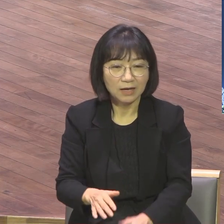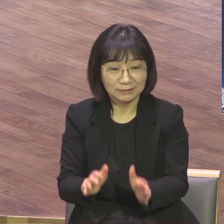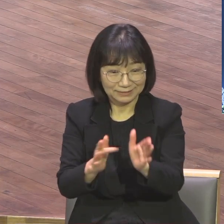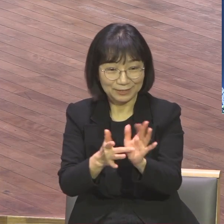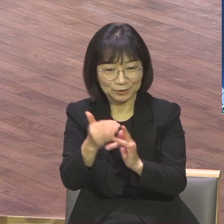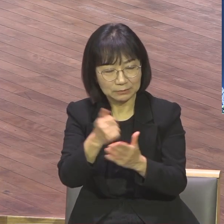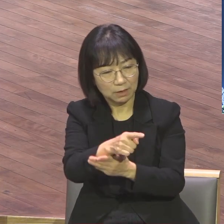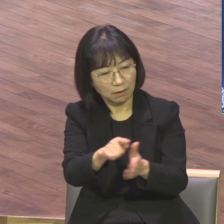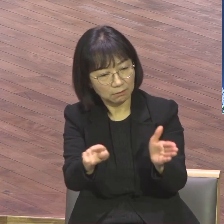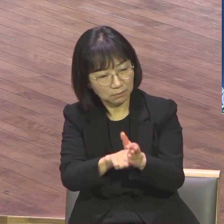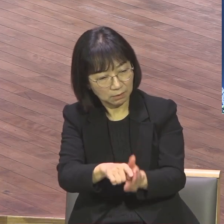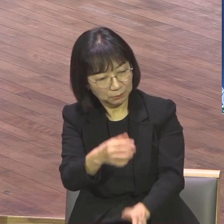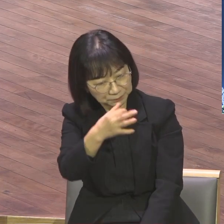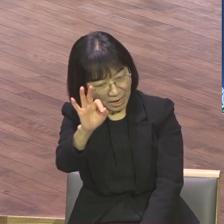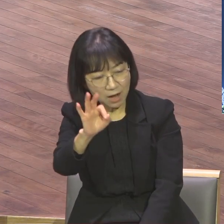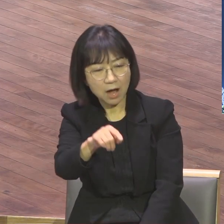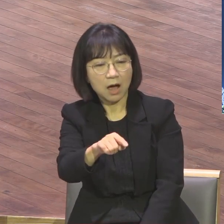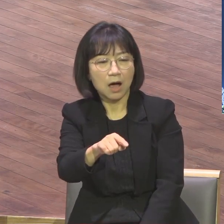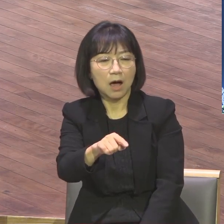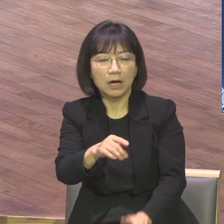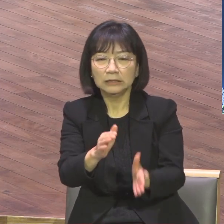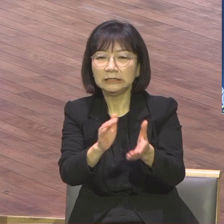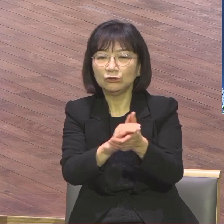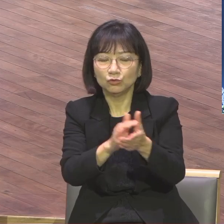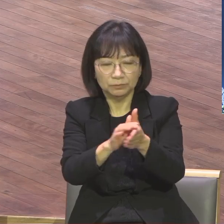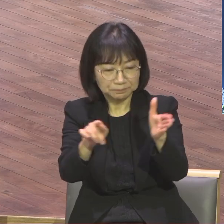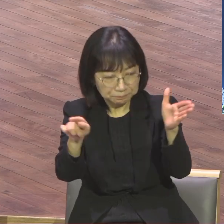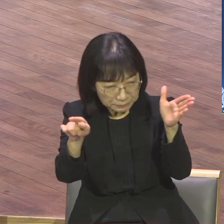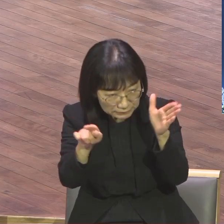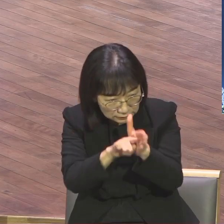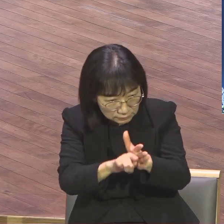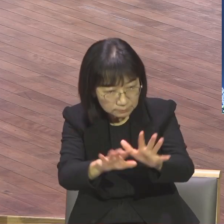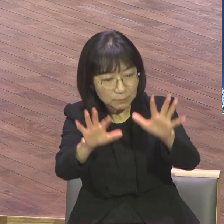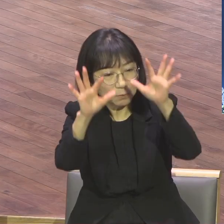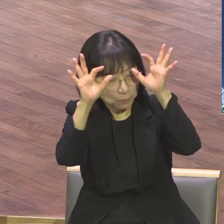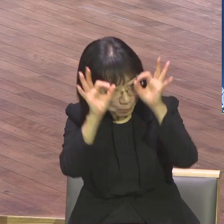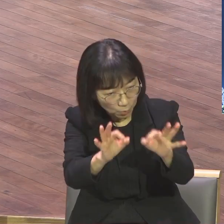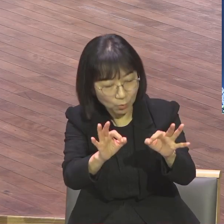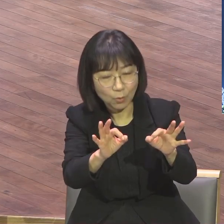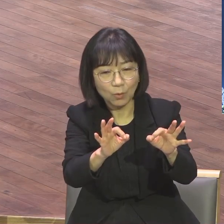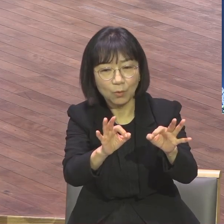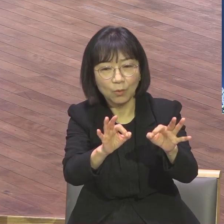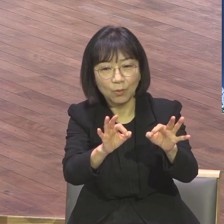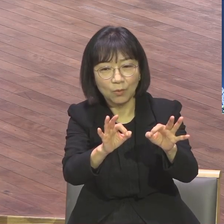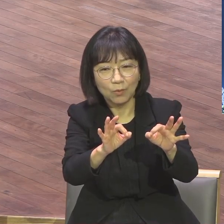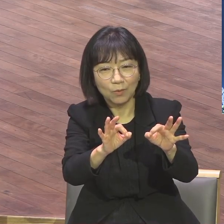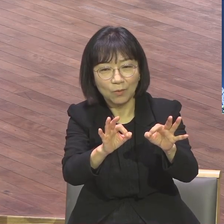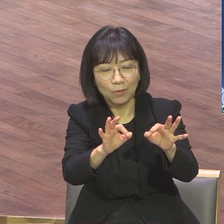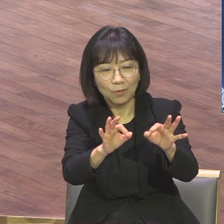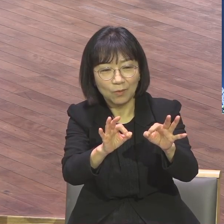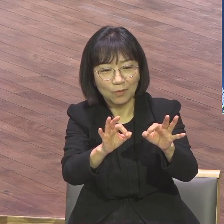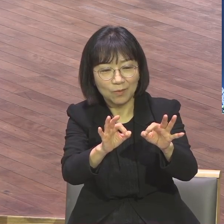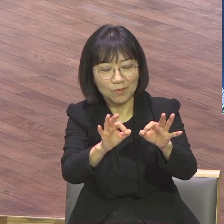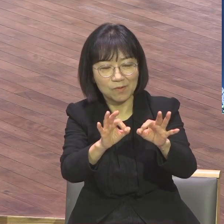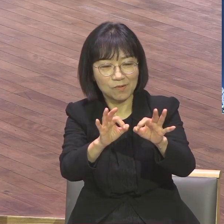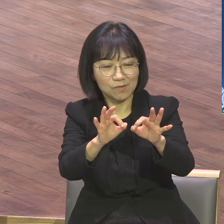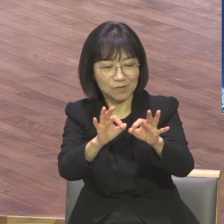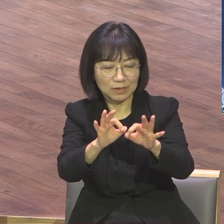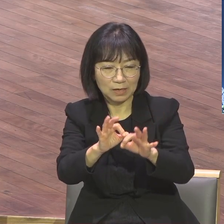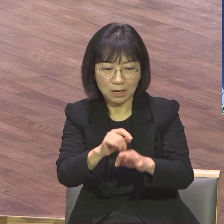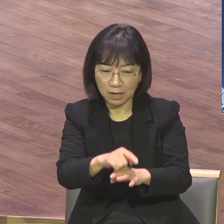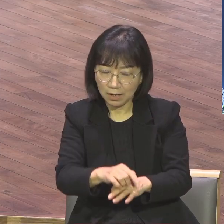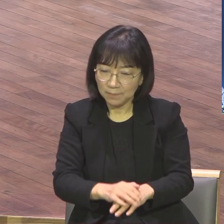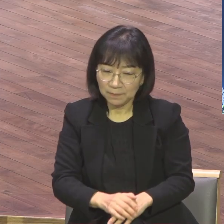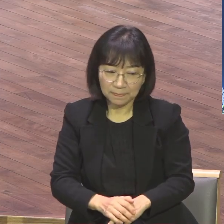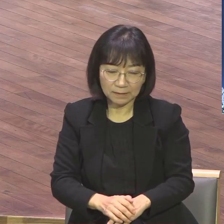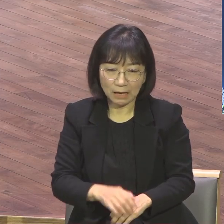예수님께서 이들의 믿음을 보시고 이들의 믿음, 내 친구의 믿음을 보시고 이들의